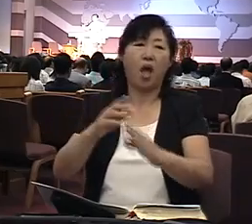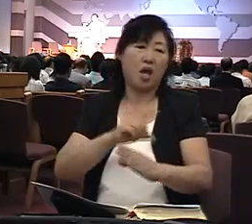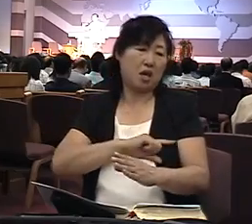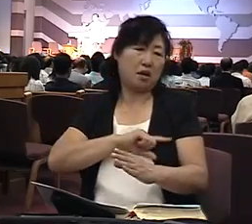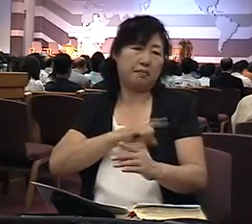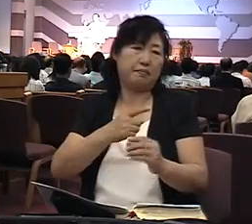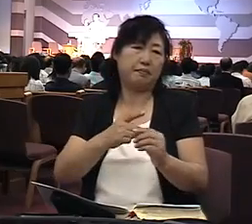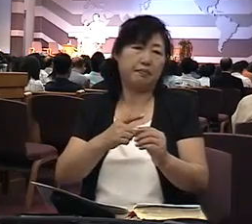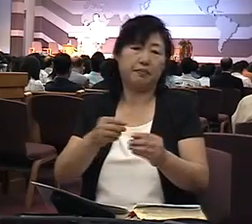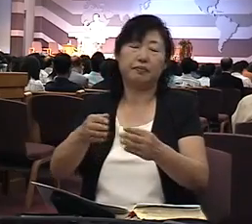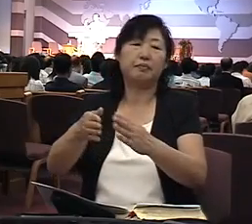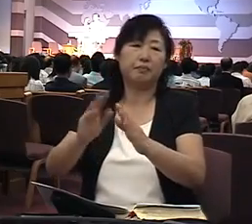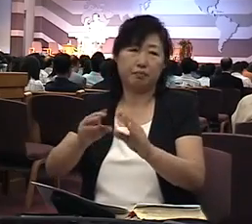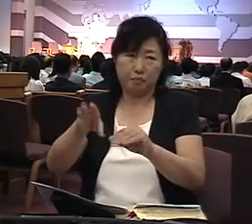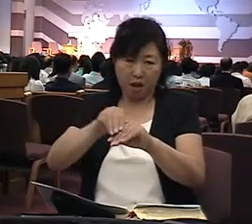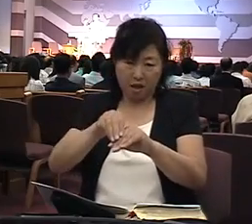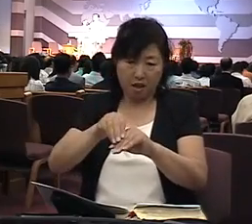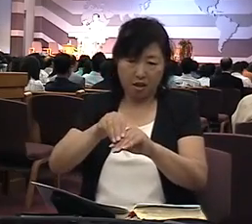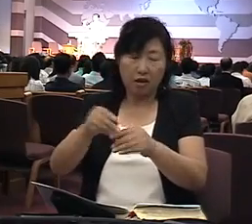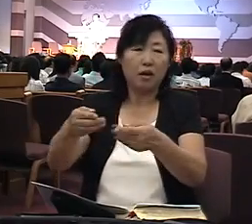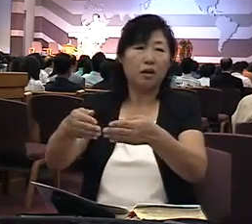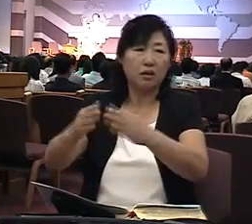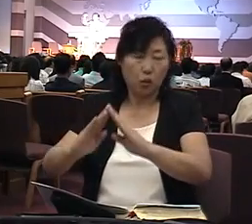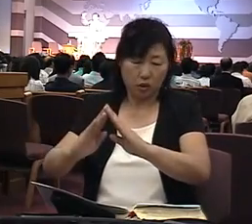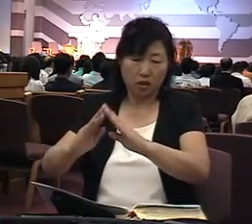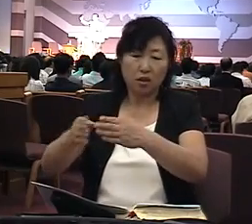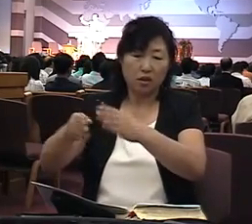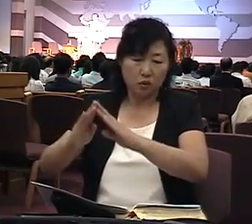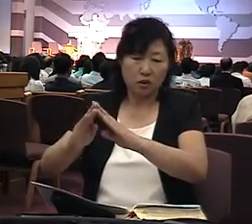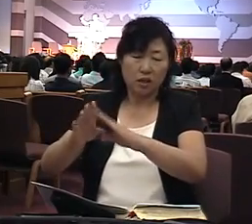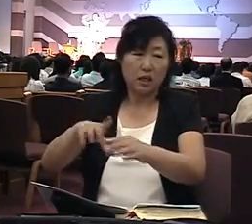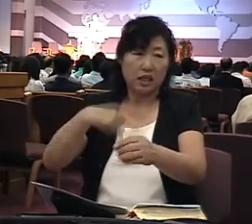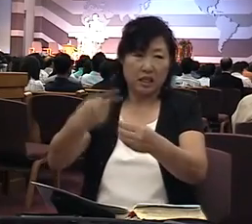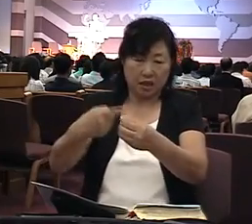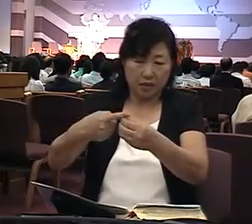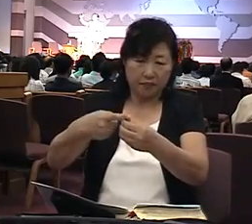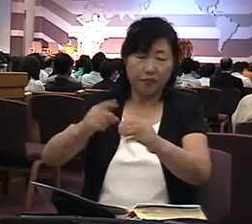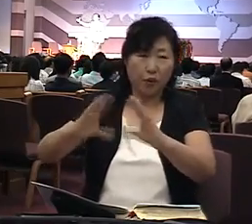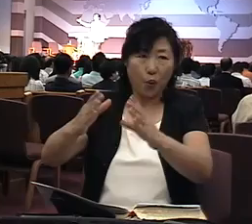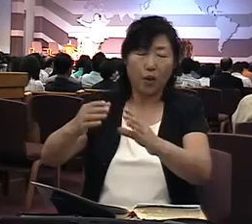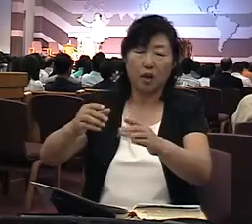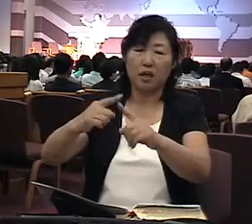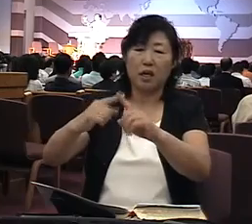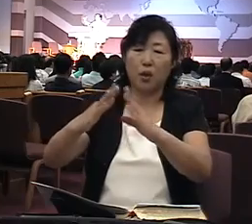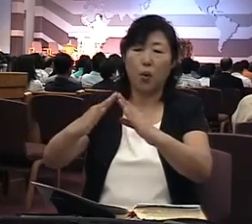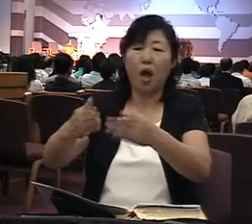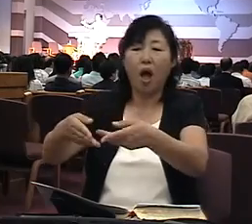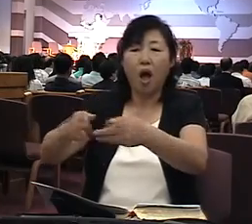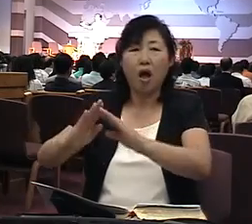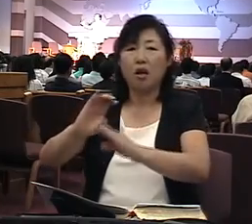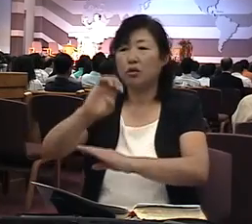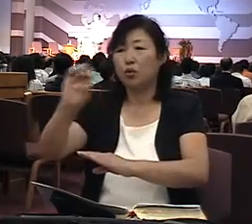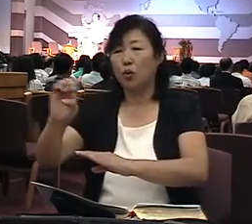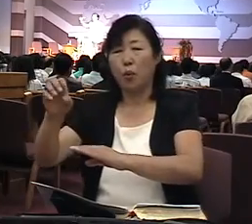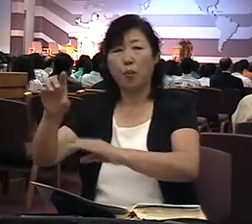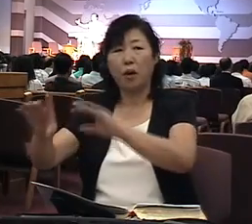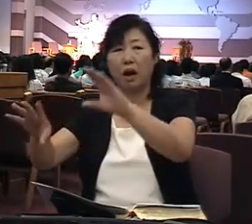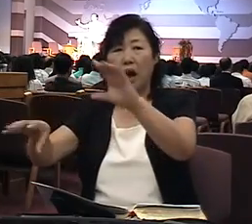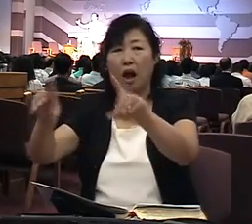처음 세워진 교회의 그 시대를 넘어 이제 각 지역에, 유럽 각 지역에 교회가 세워졌을